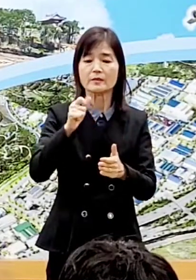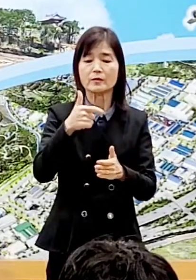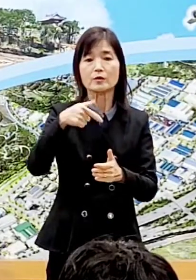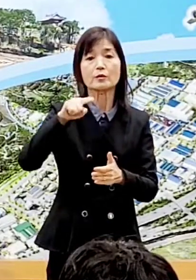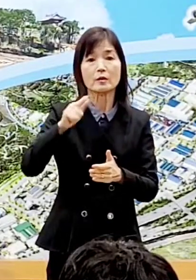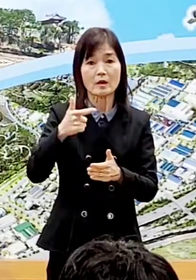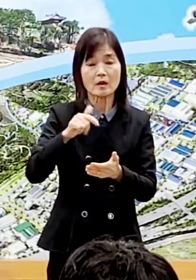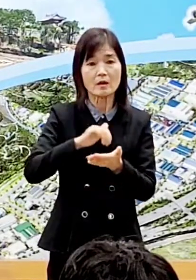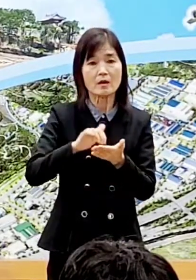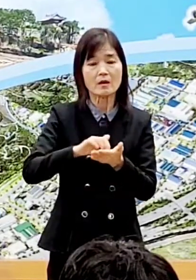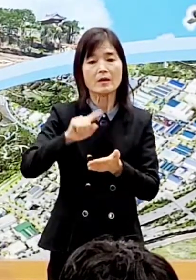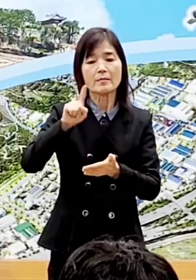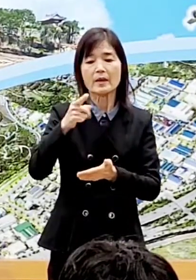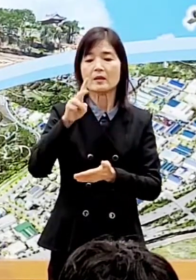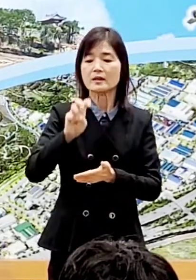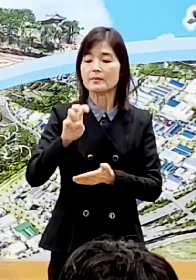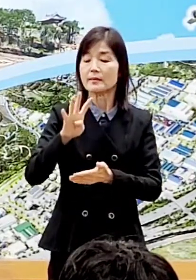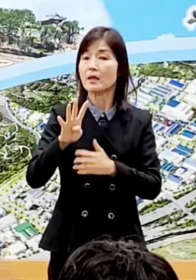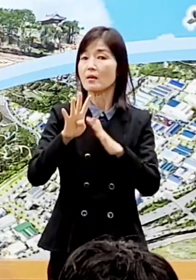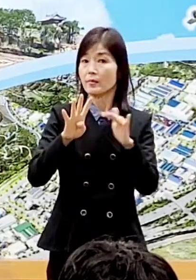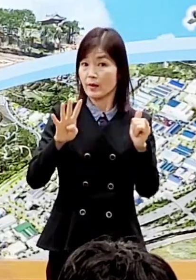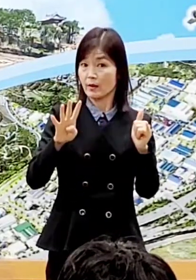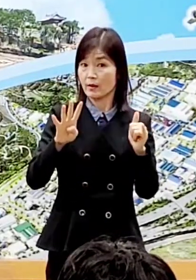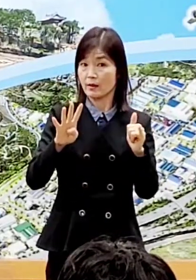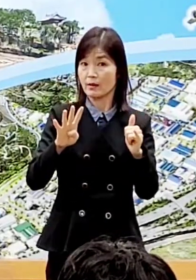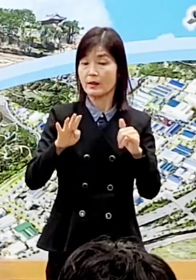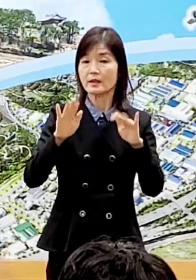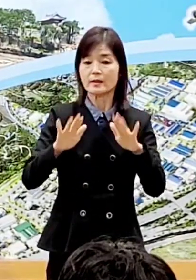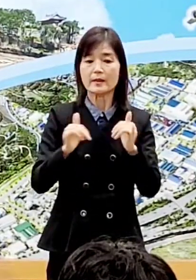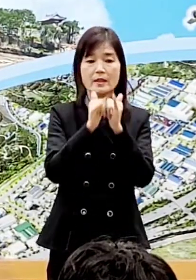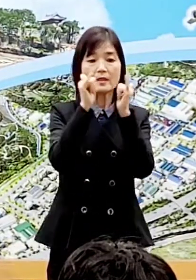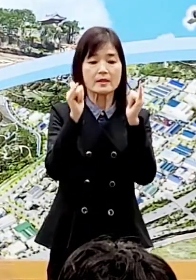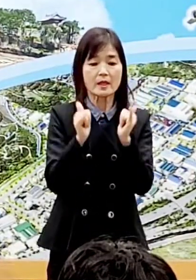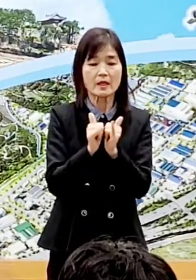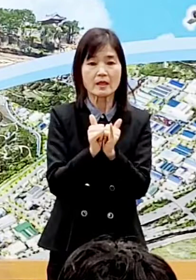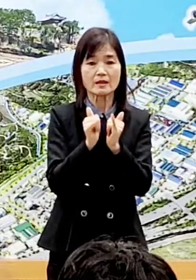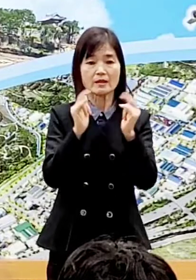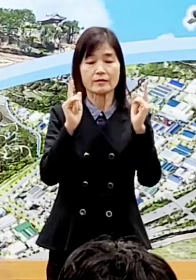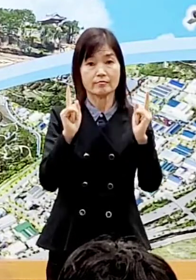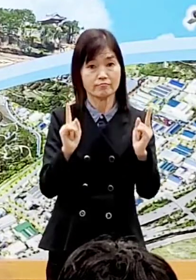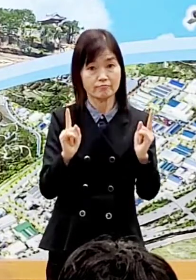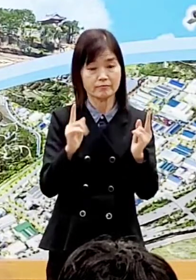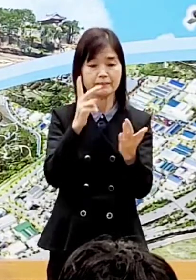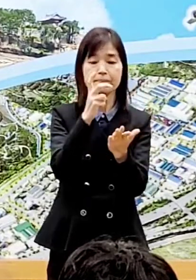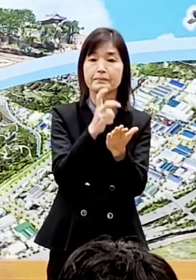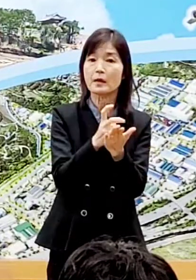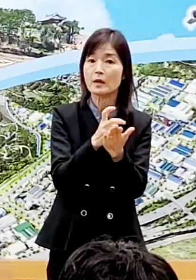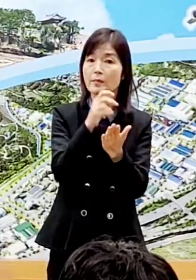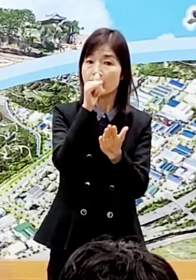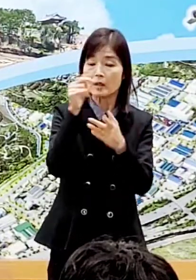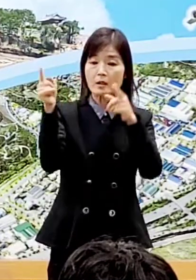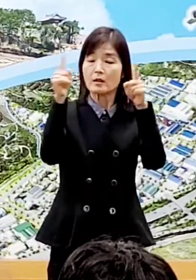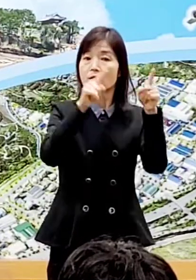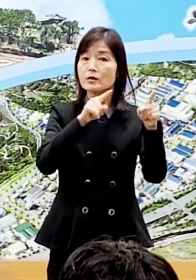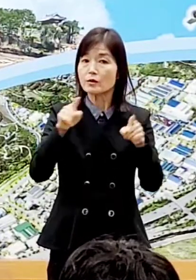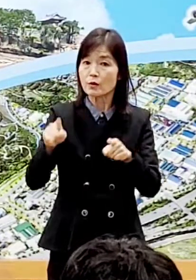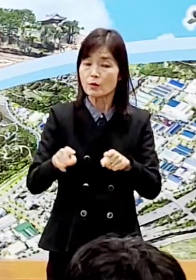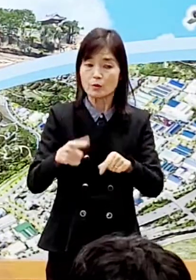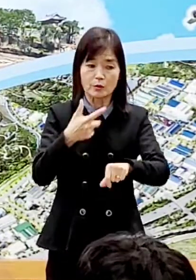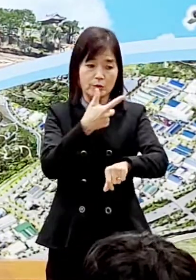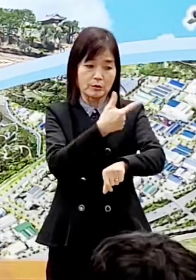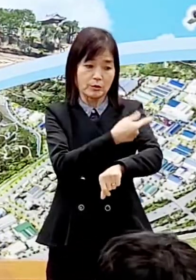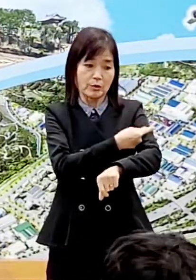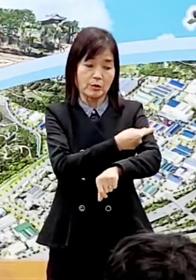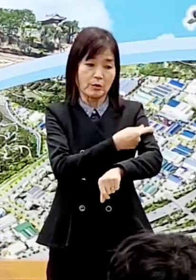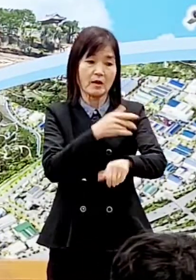모두 134명입니다. 현행 사회적 거리두기 방역 수칙에 따라 전국 어디서나 접종